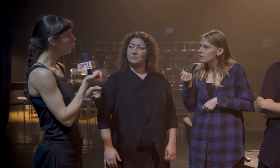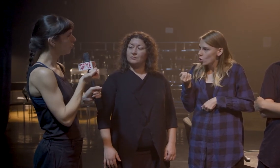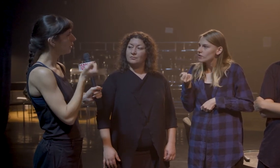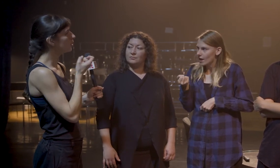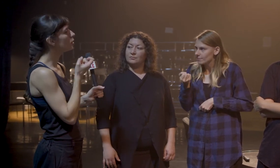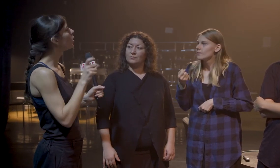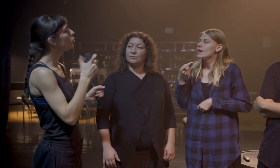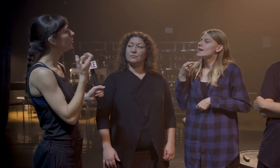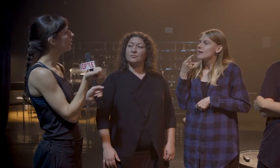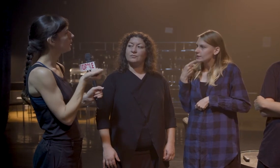używać, co używać?